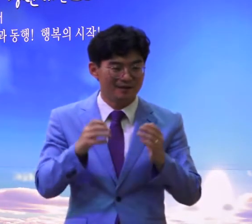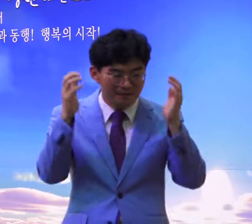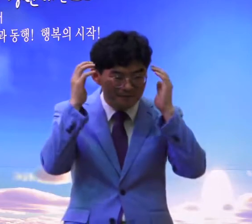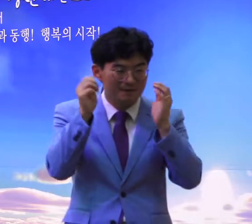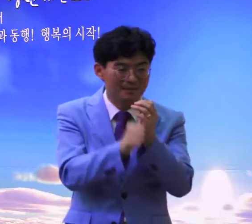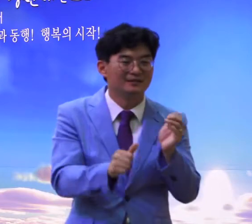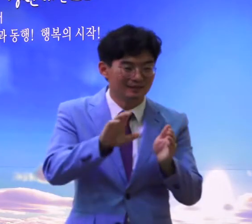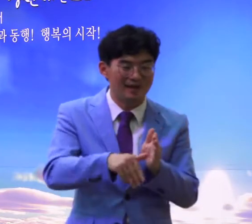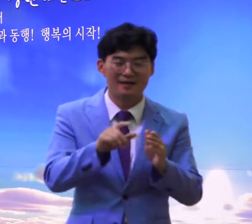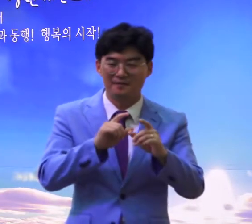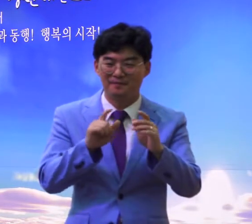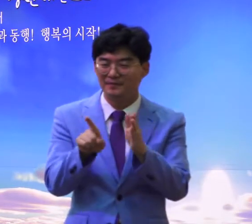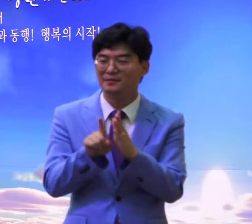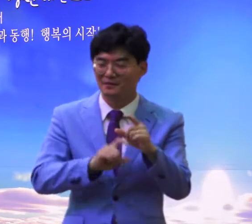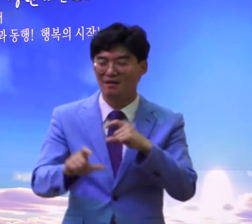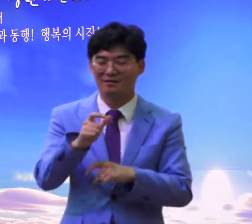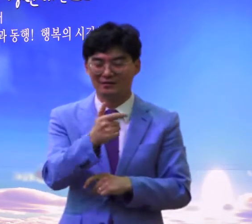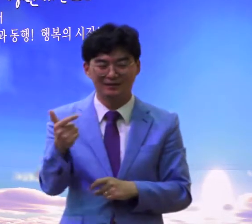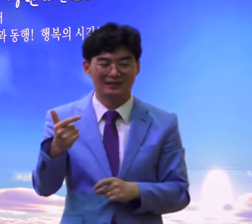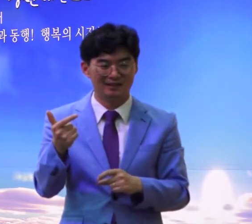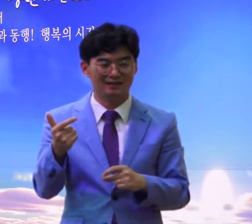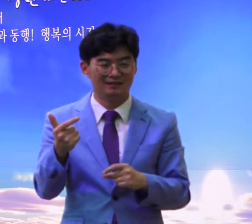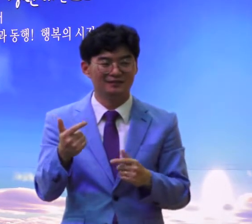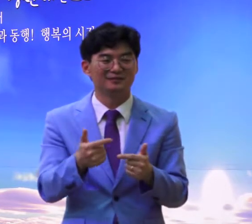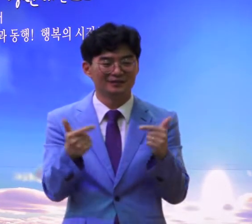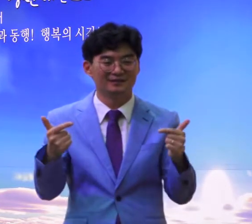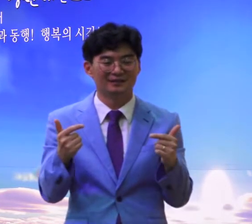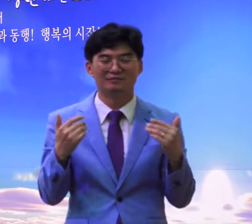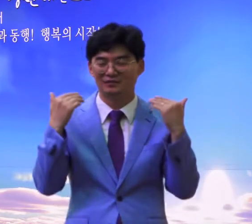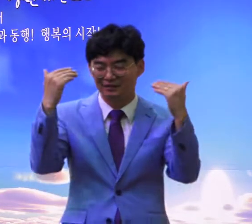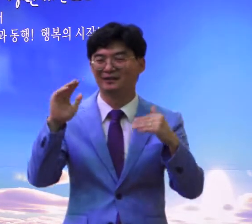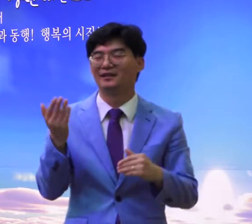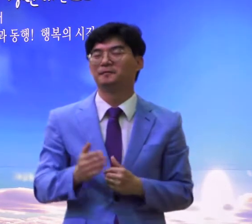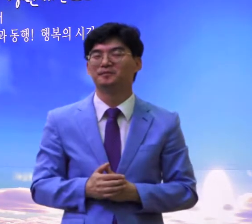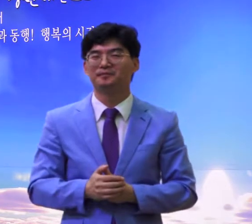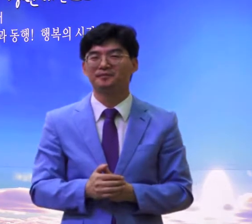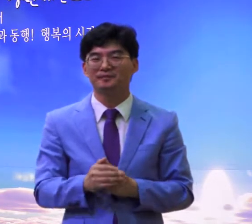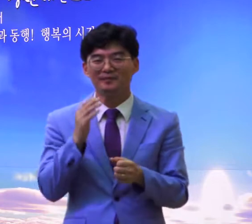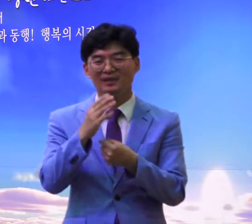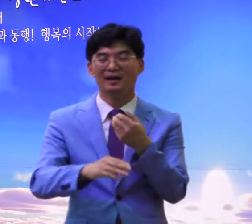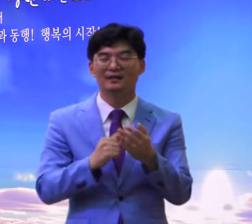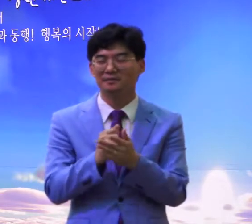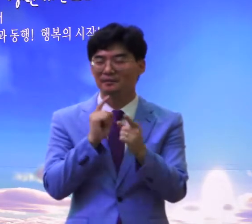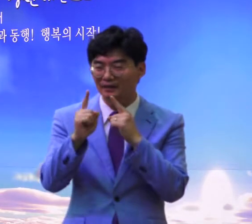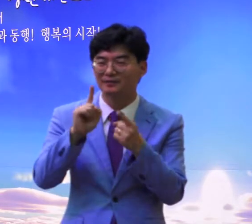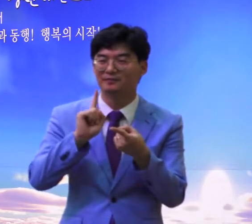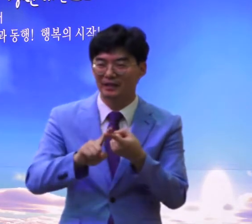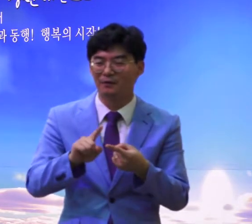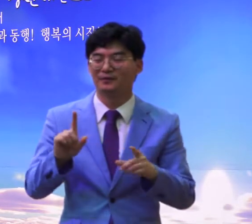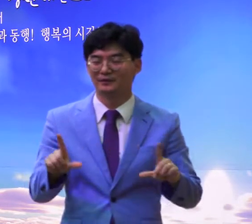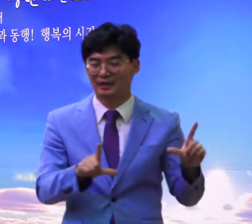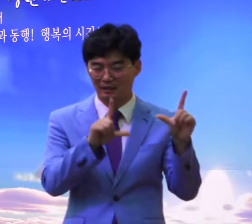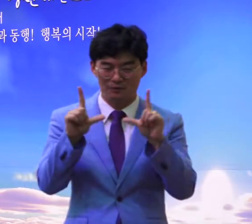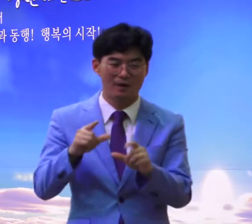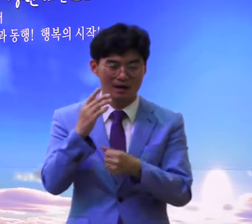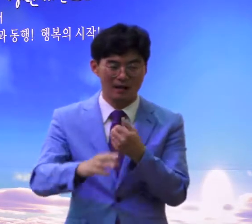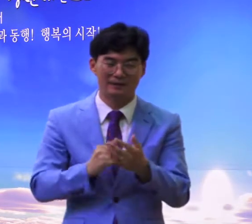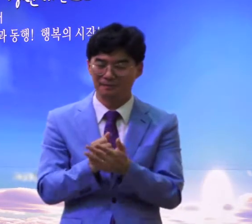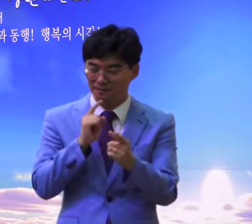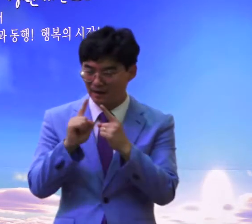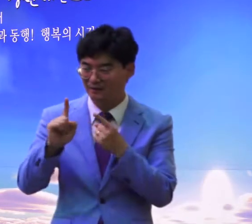우리가 그렇게 살아가야 하는데 우리는 때때로 우리 마음속에 하나님의 말씀대로 살아가는 것을 굉장히